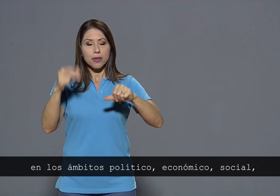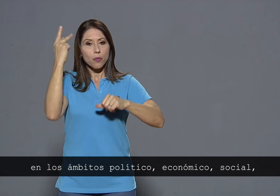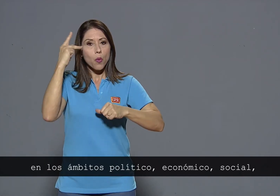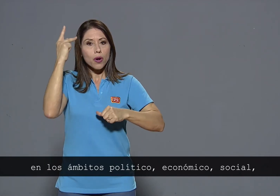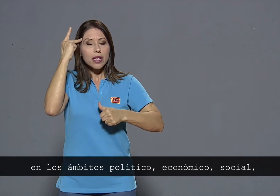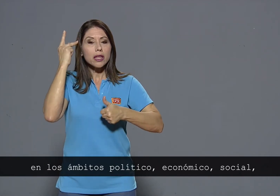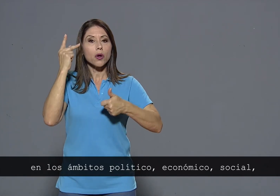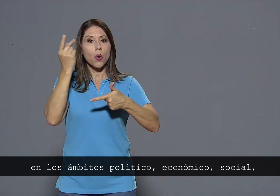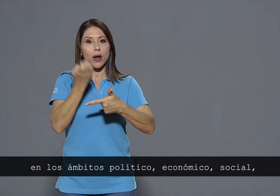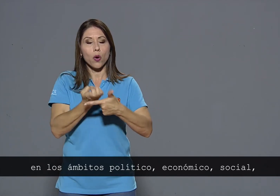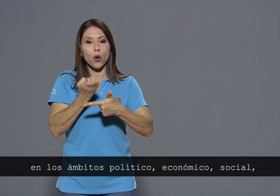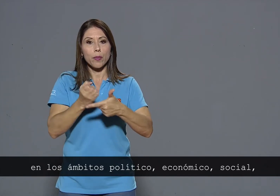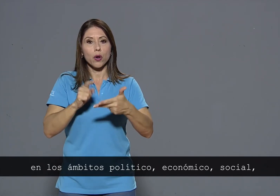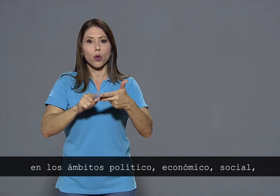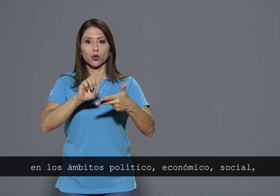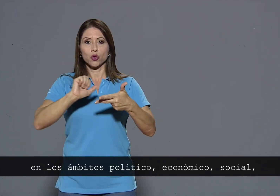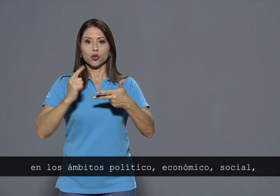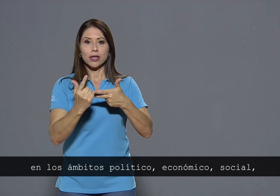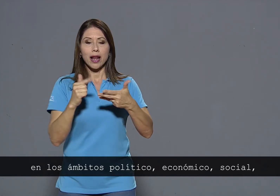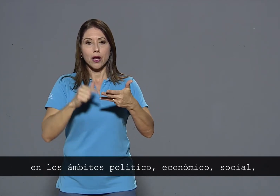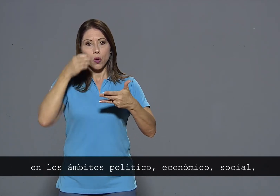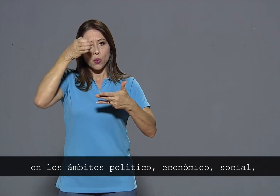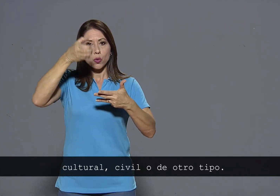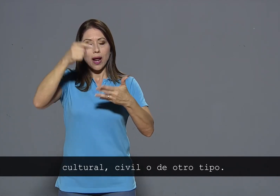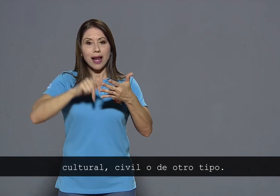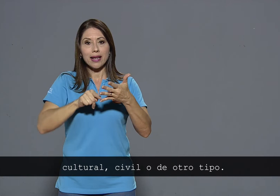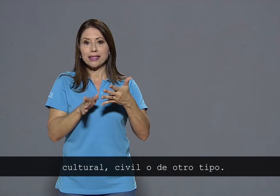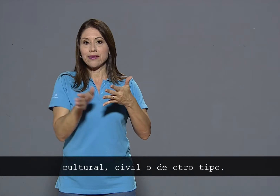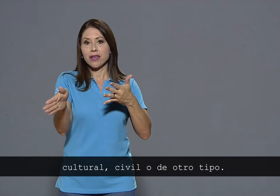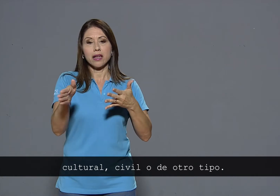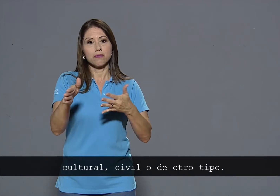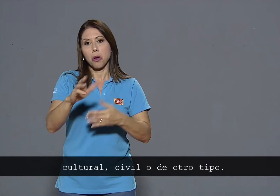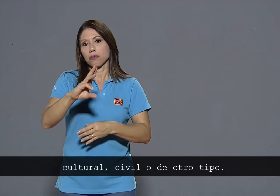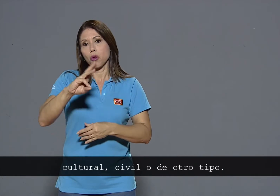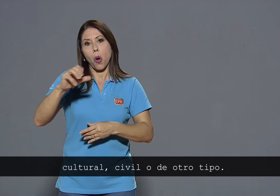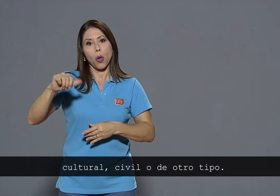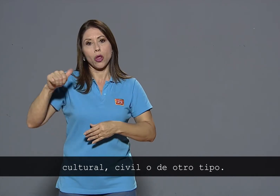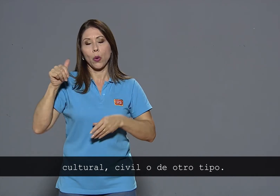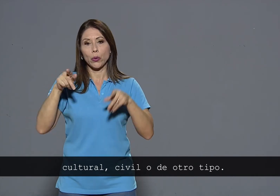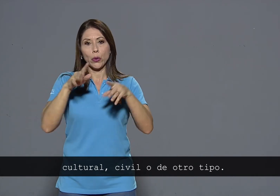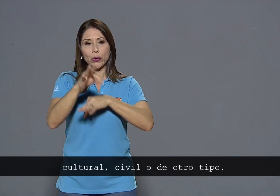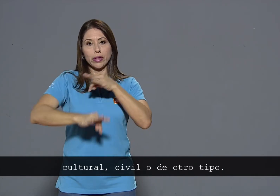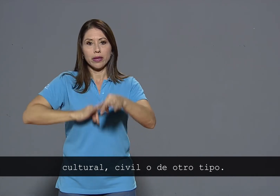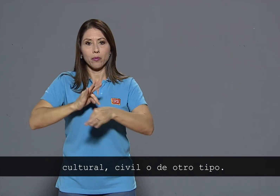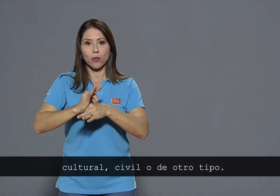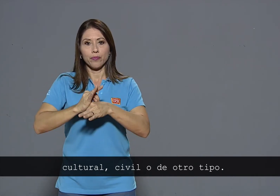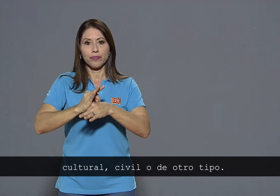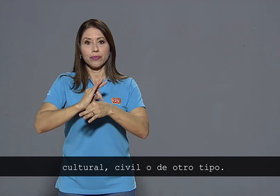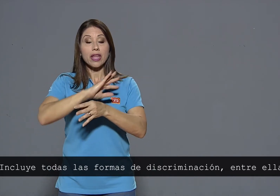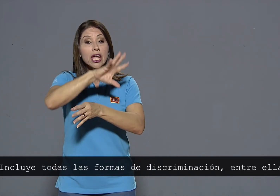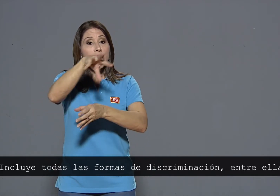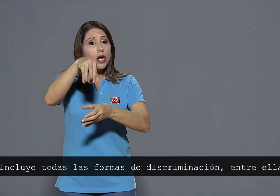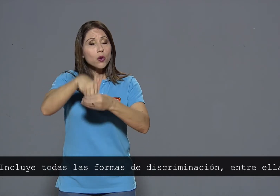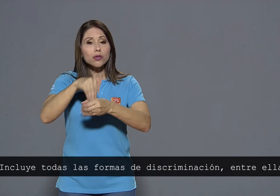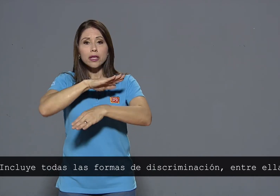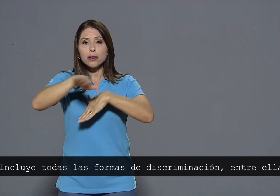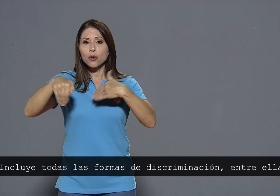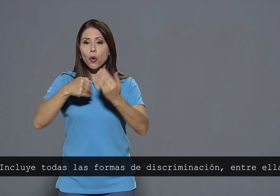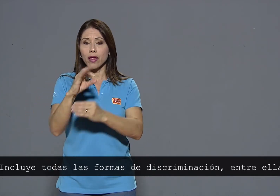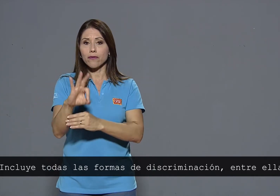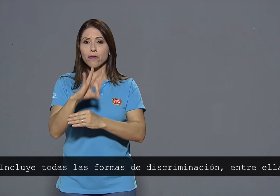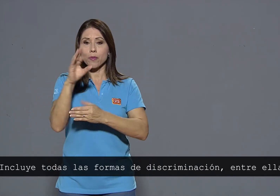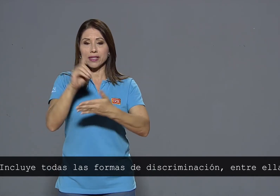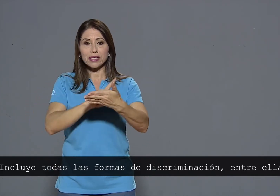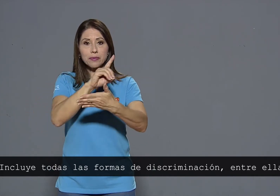en los ámbitos político, económico, social, cultural, civil o de otro tipo. Incluye todas